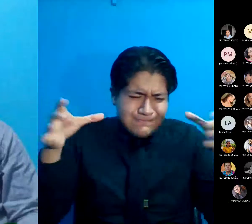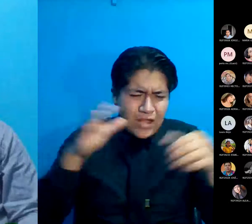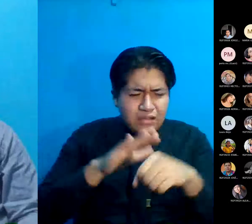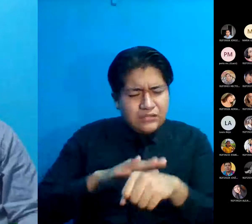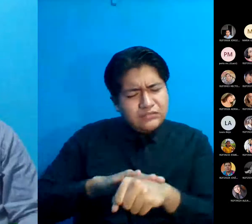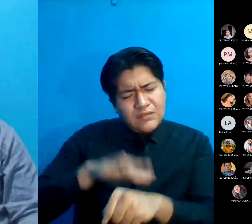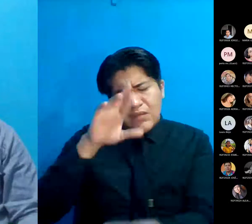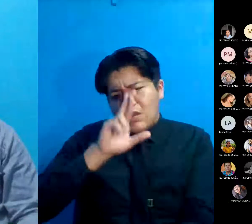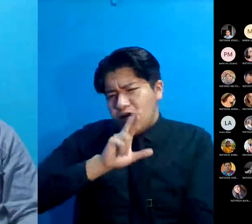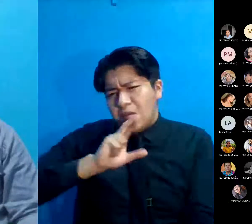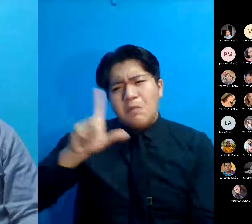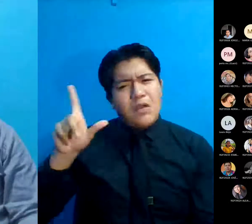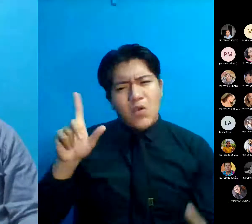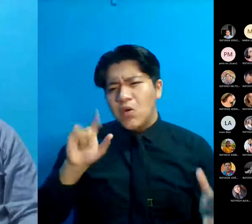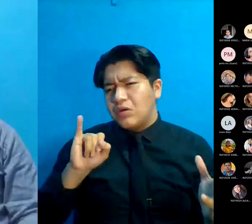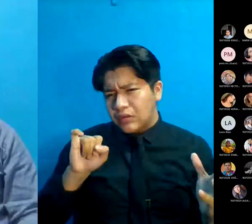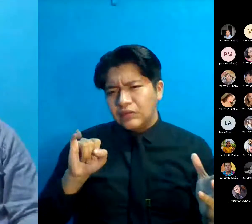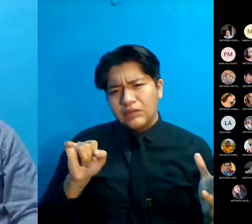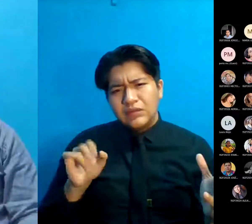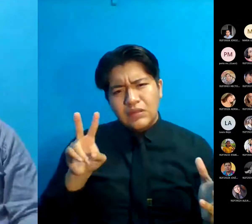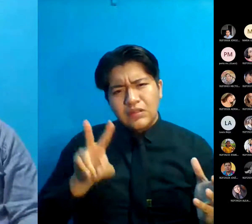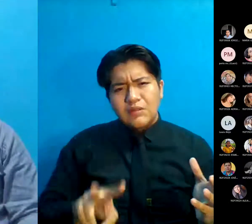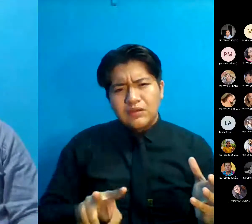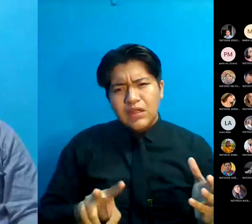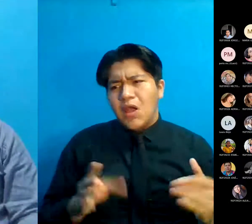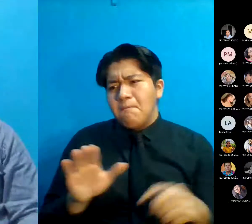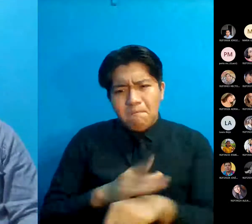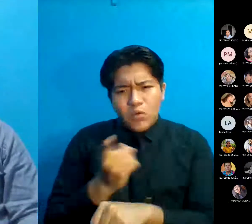que hemos avanzado mucho